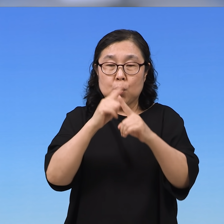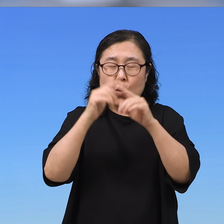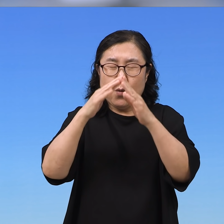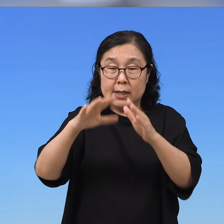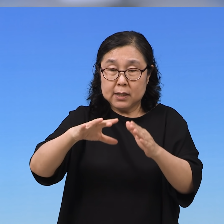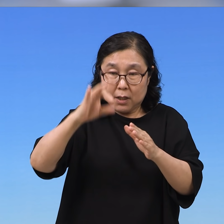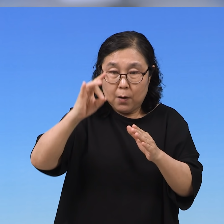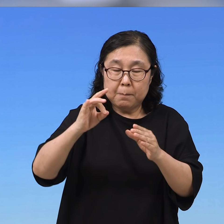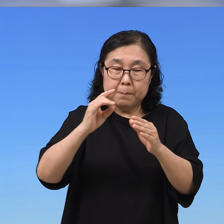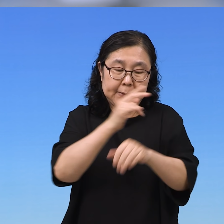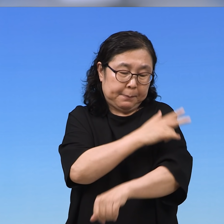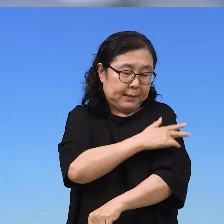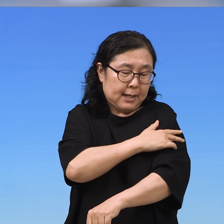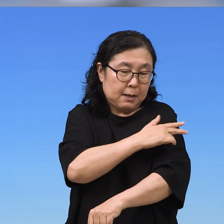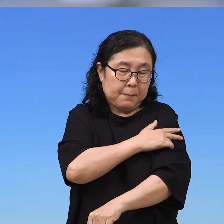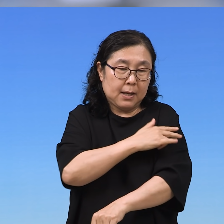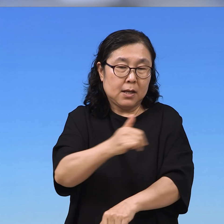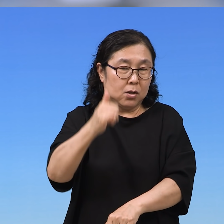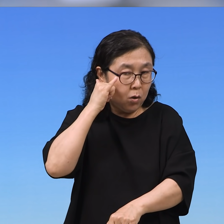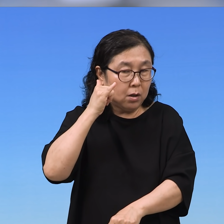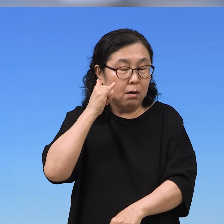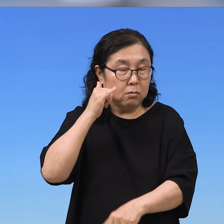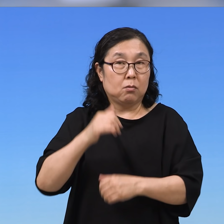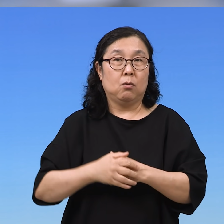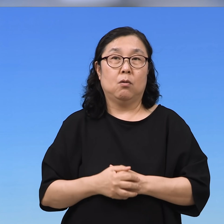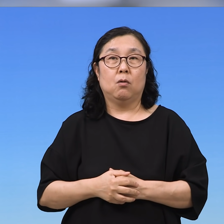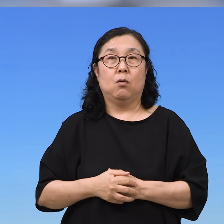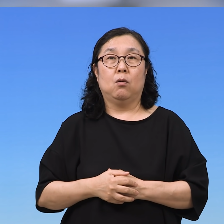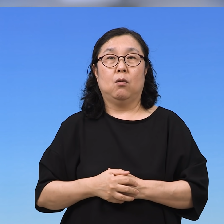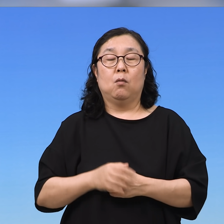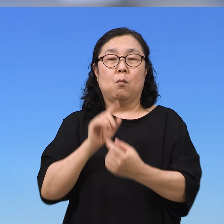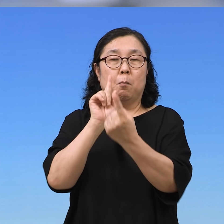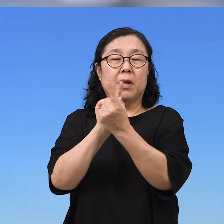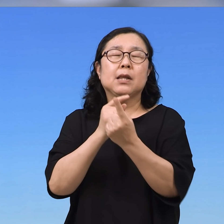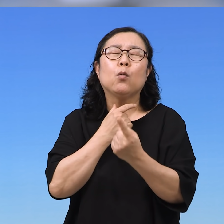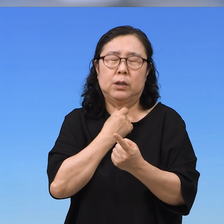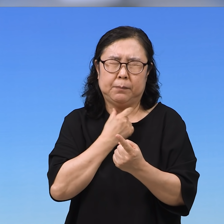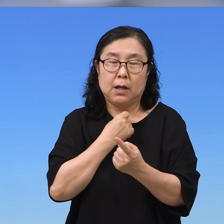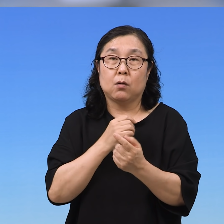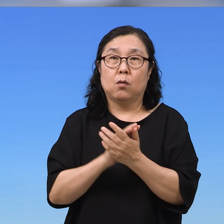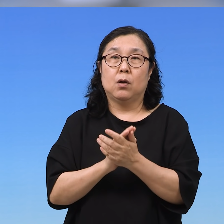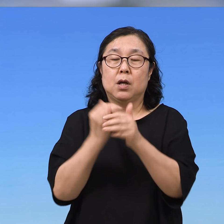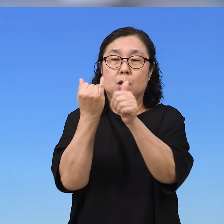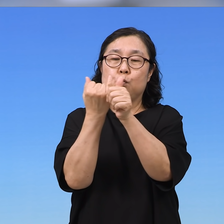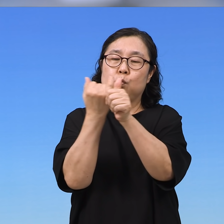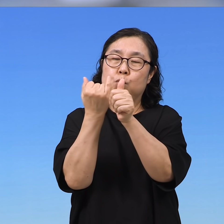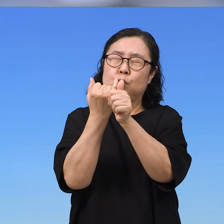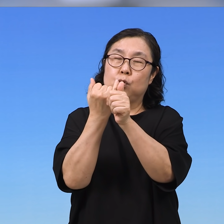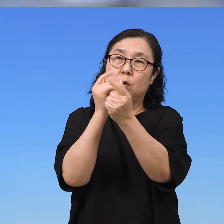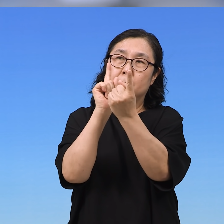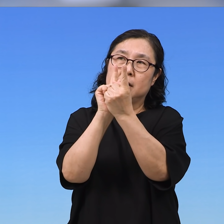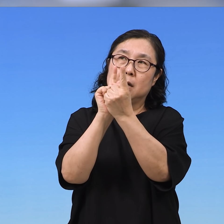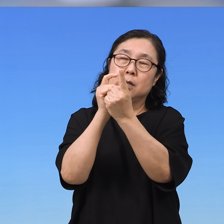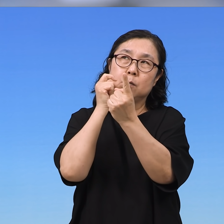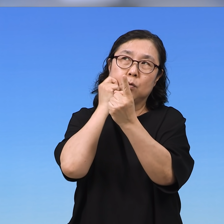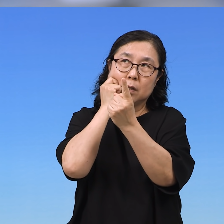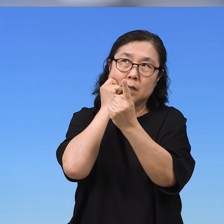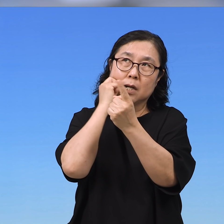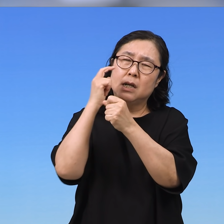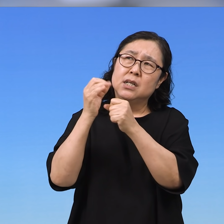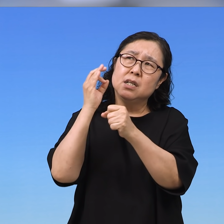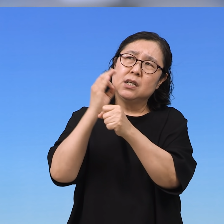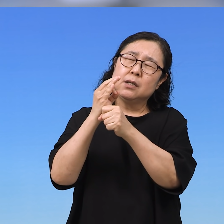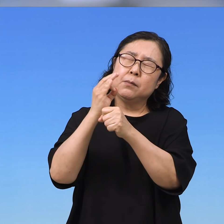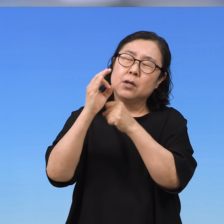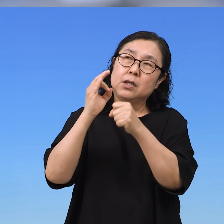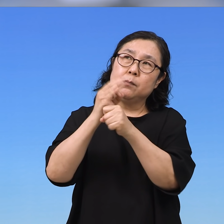우리 교회 초창기 집사님이 연락이 왔어요. 한번 만나자고. 제가 이 부부 못 뵌 지가요, 글쎄